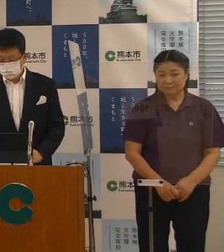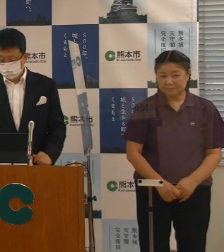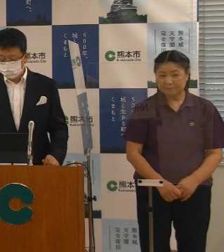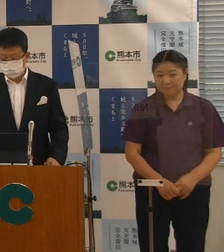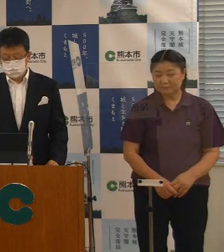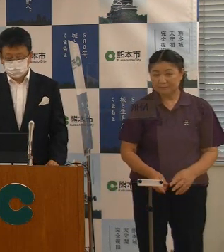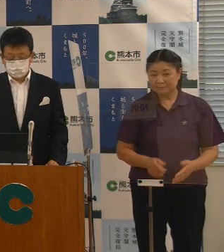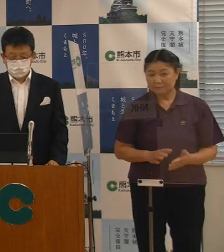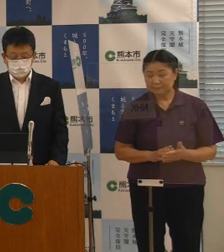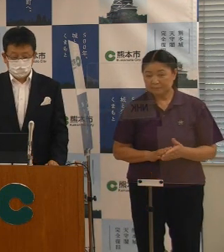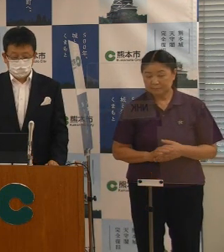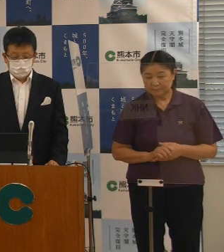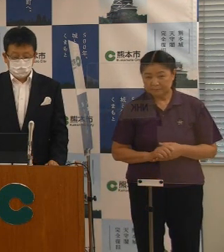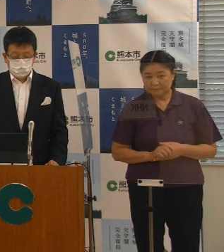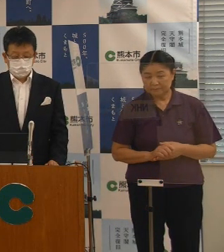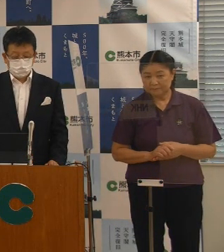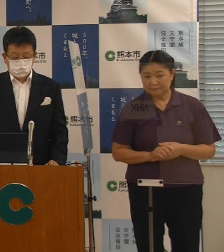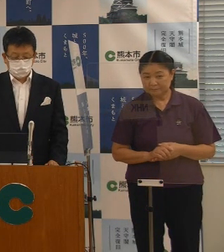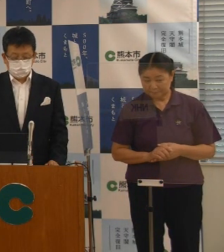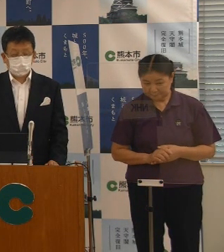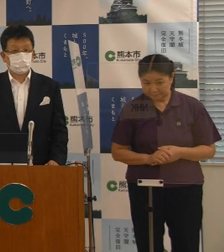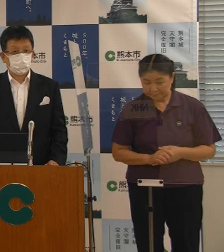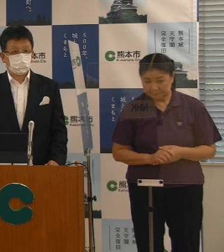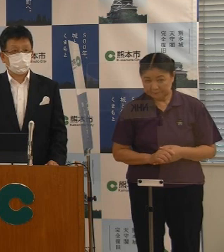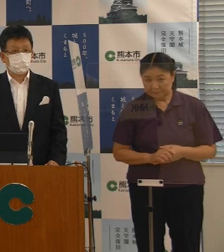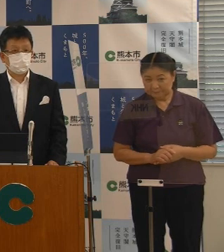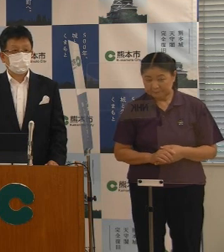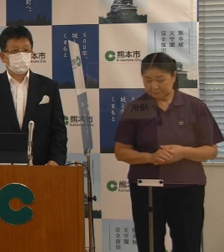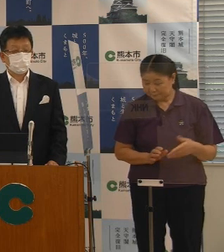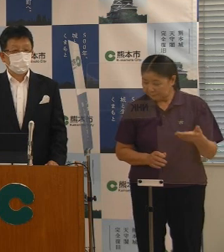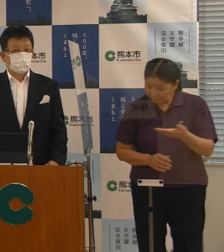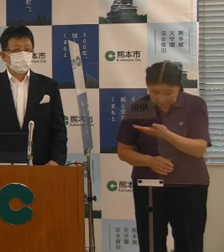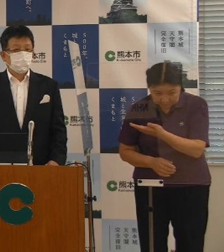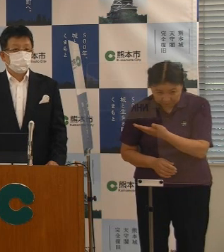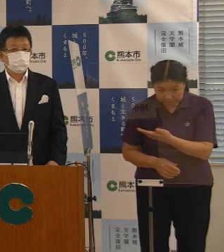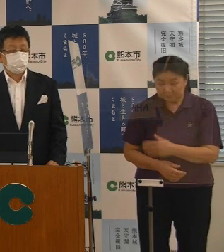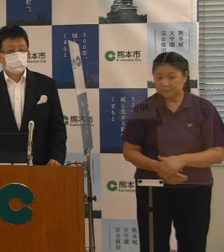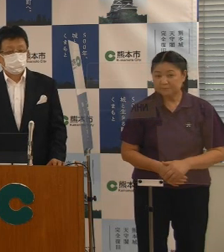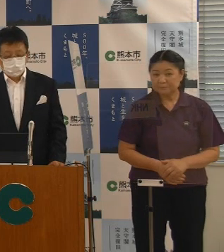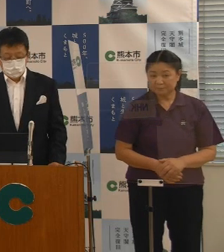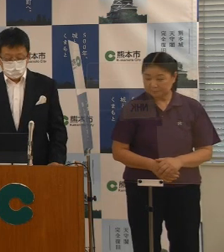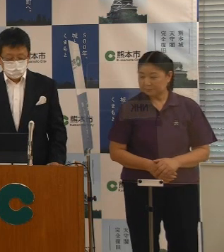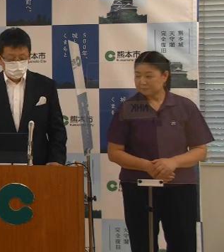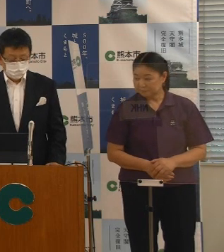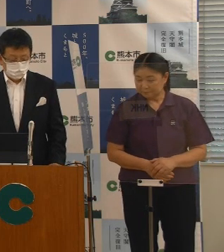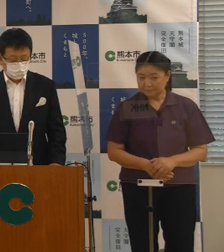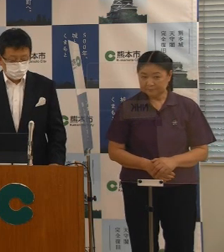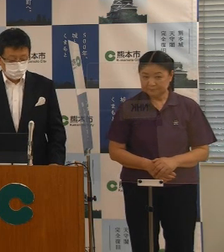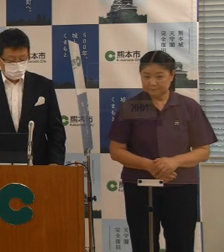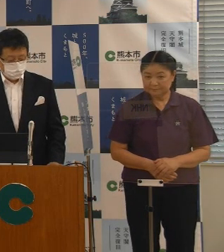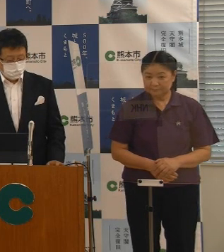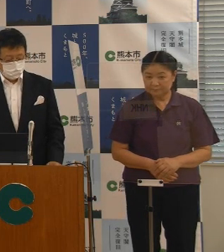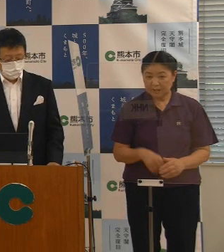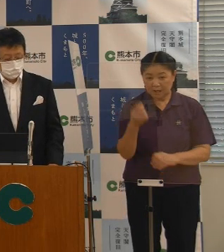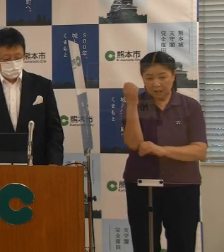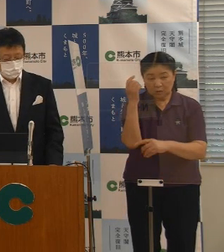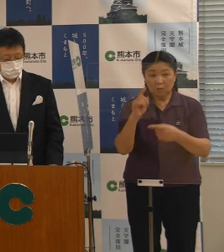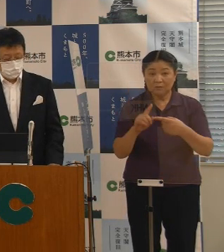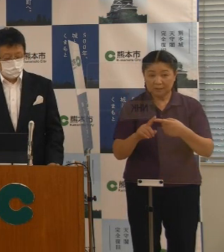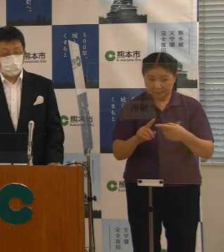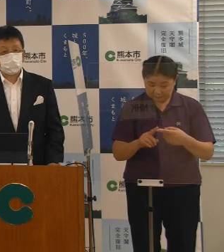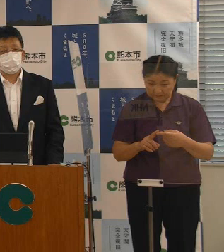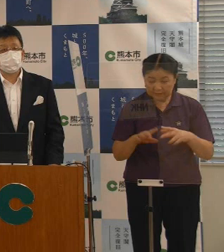野に入れていいくらいの数字なんではないかなと思うのですが、はい、その辺は何かよく考えていらっしゃいますか。 はい、基本的には